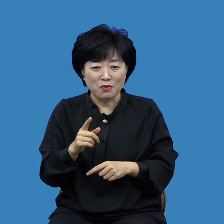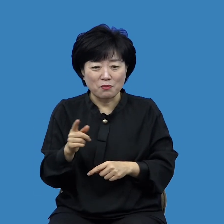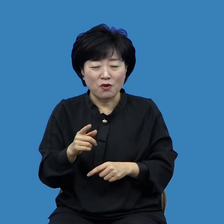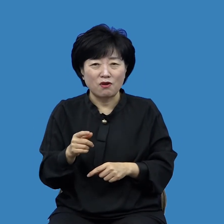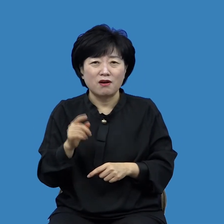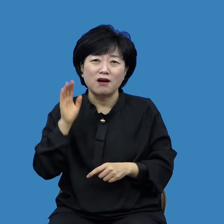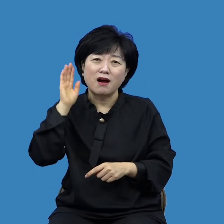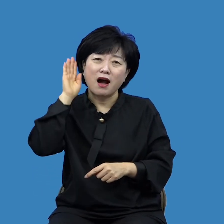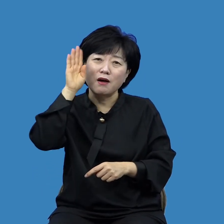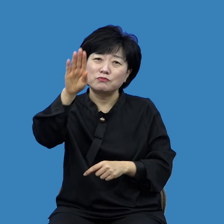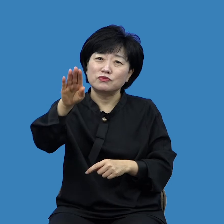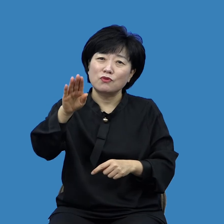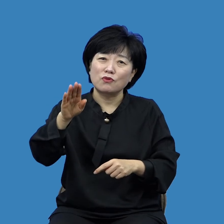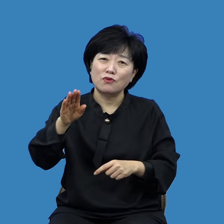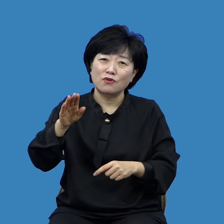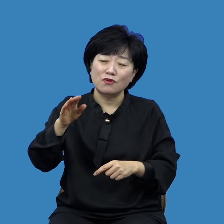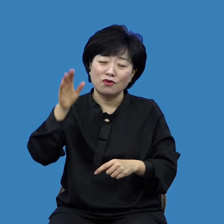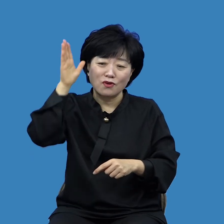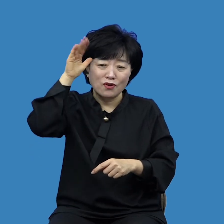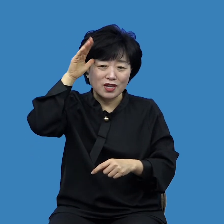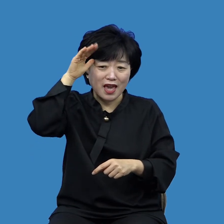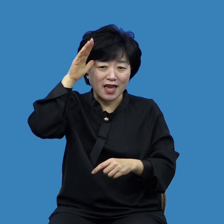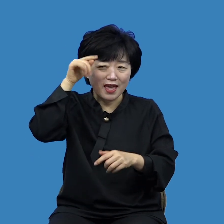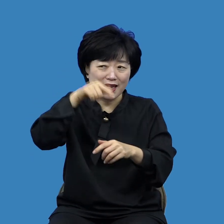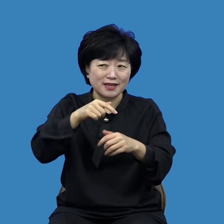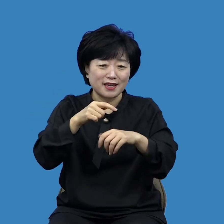있으면 개를 상대로 한 내적 치유도 생길 것 같아.